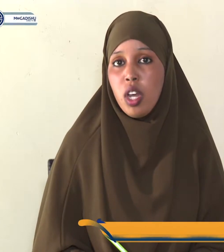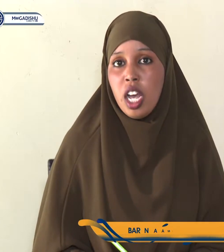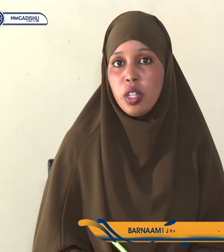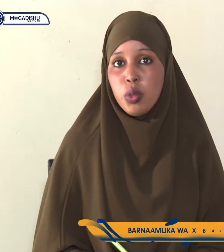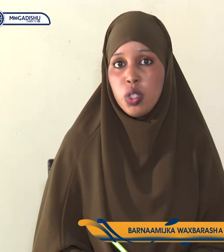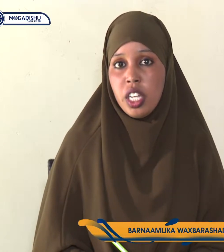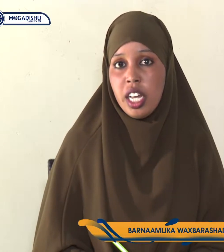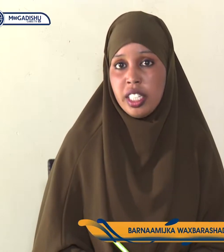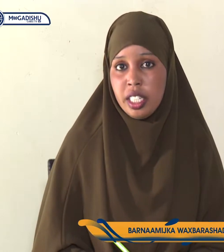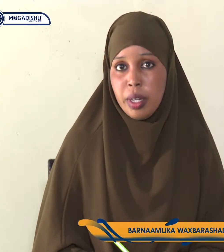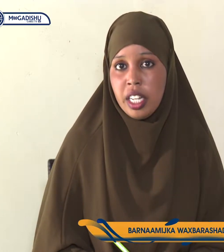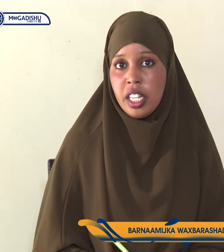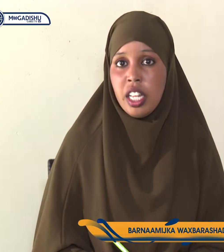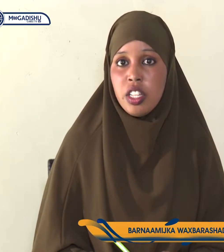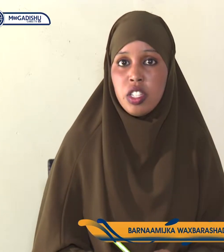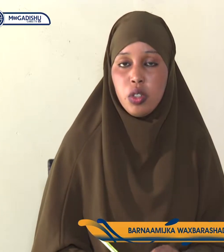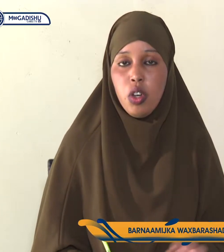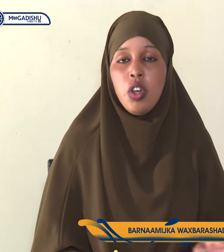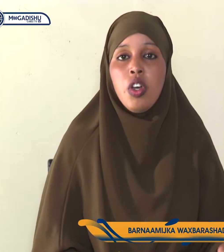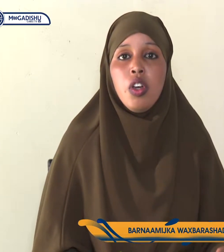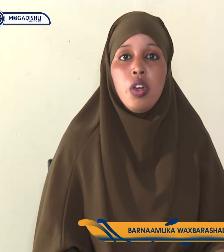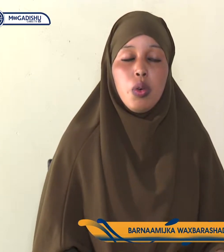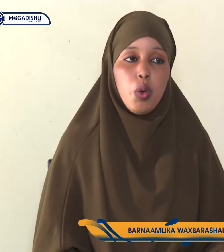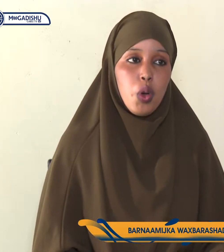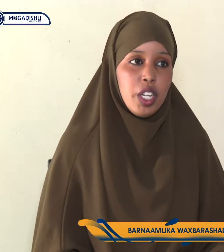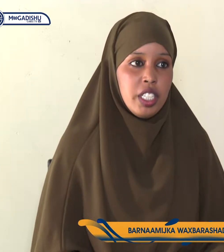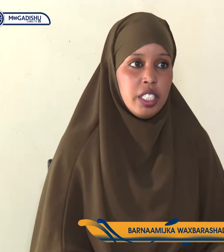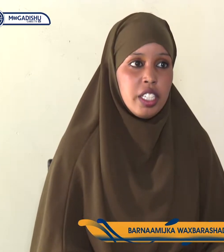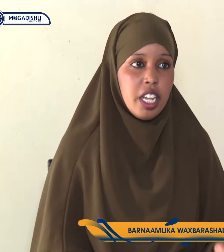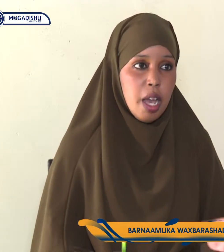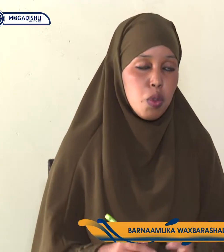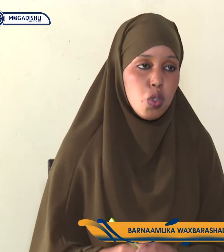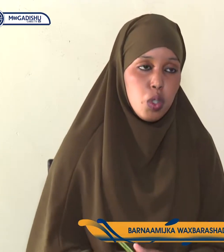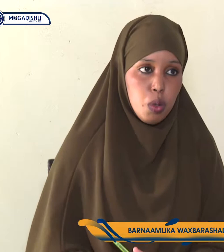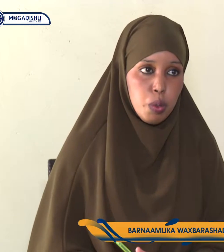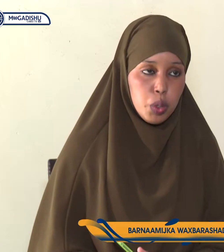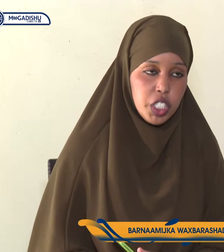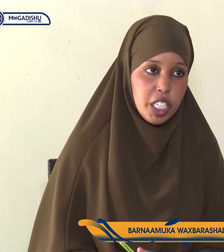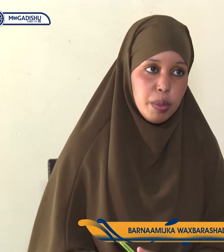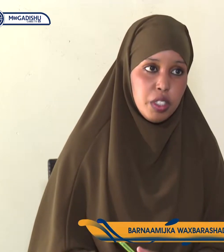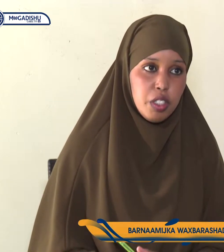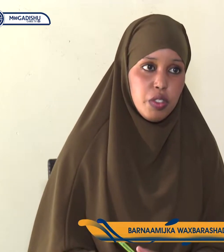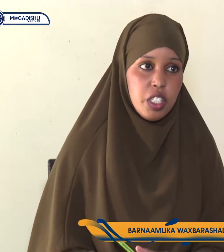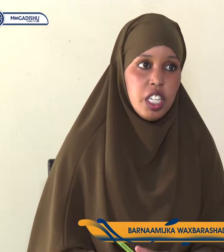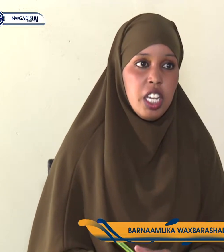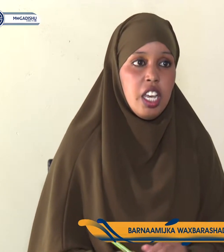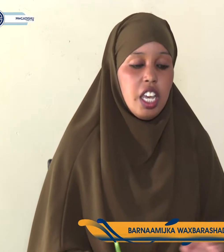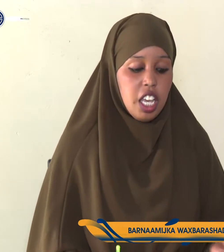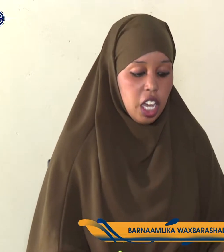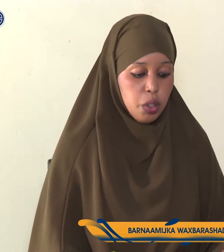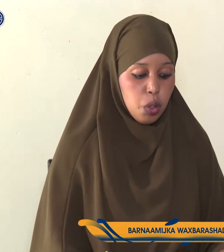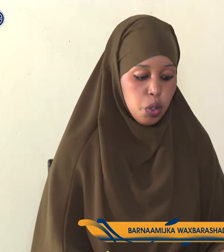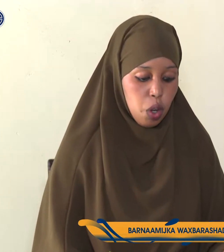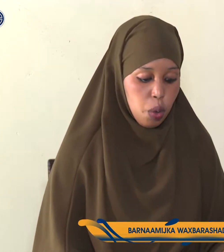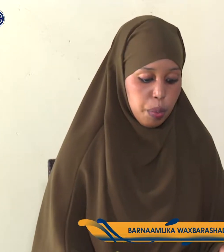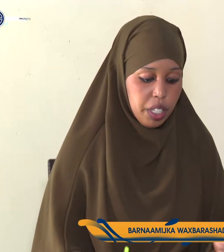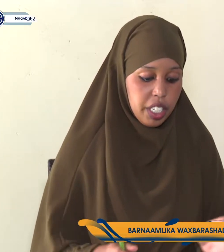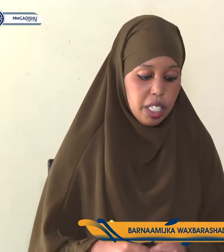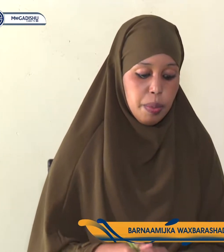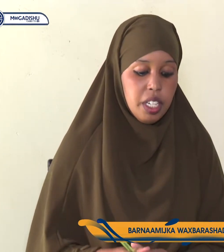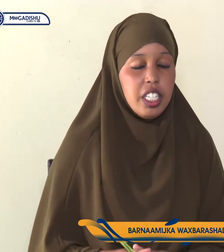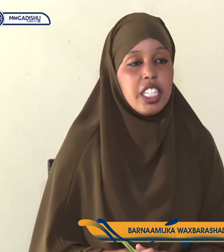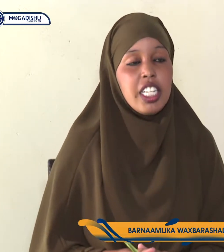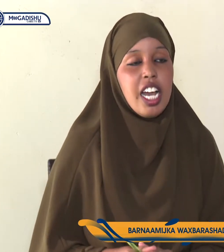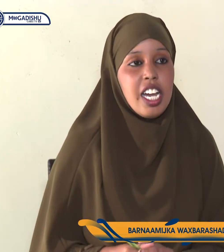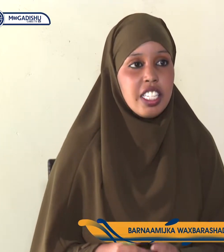oo ah maamulaha dugsiga ardayda maqalkale ee setco ugu horeyn rihaam kusoo dhawow muqdisho cable tv ee adigo inooga